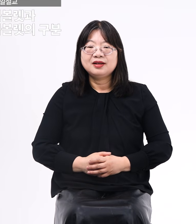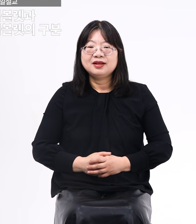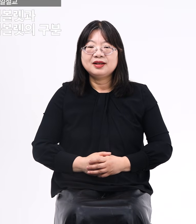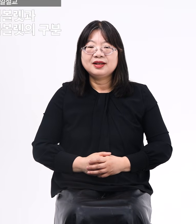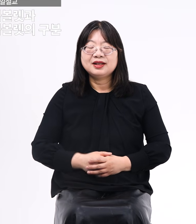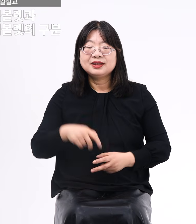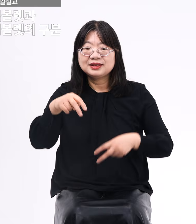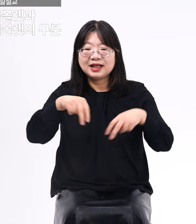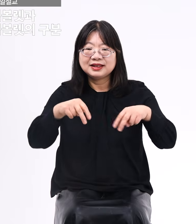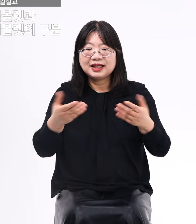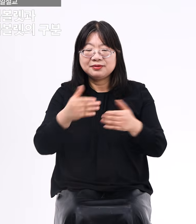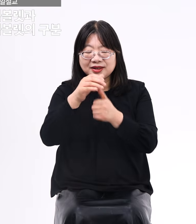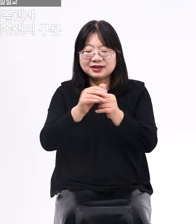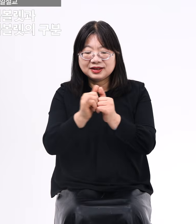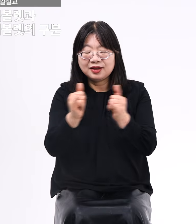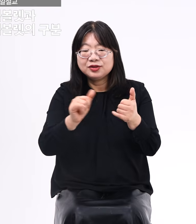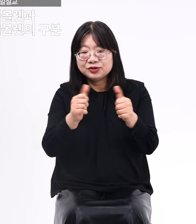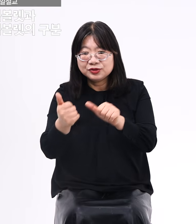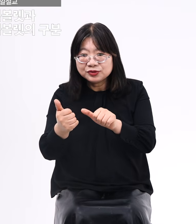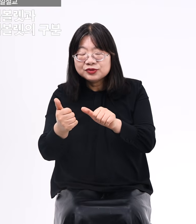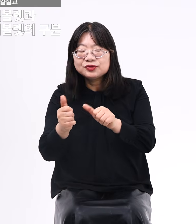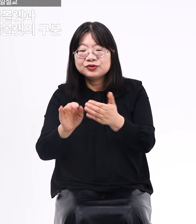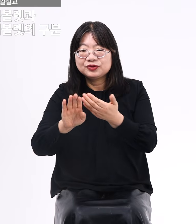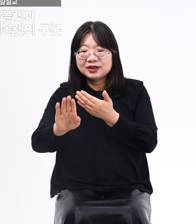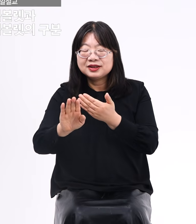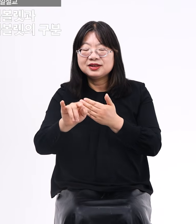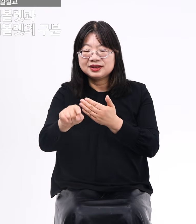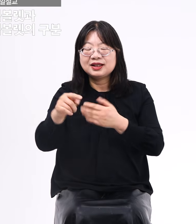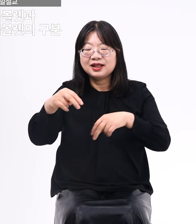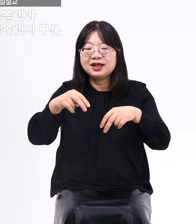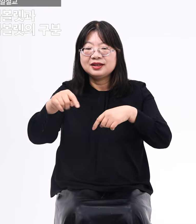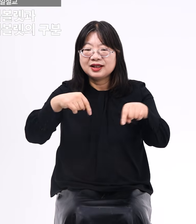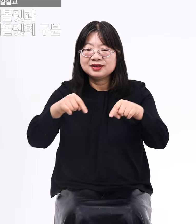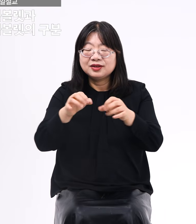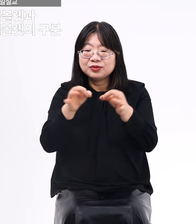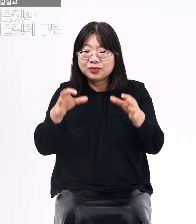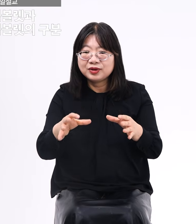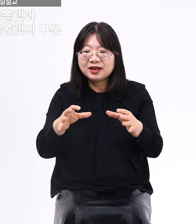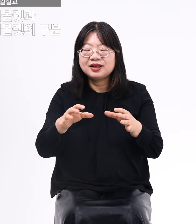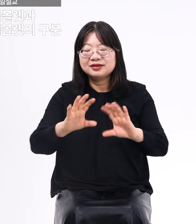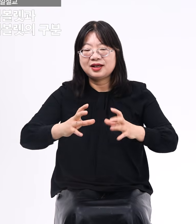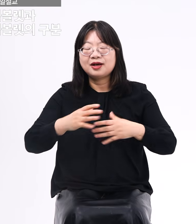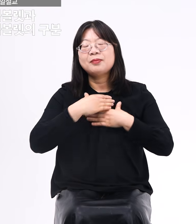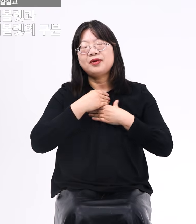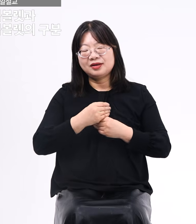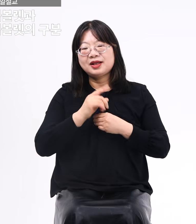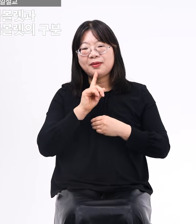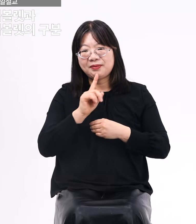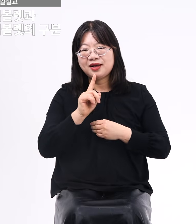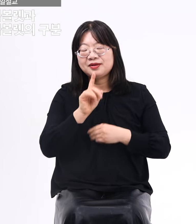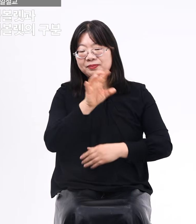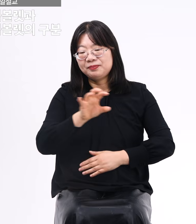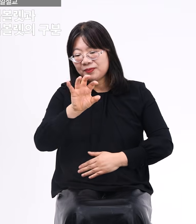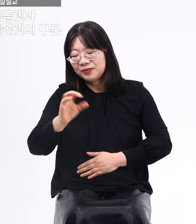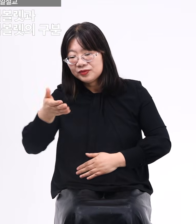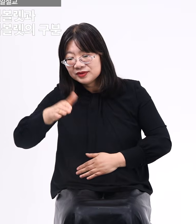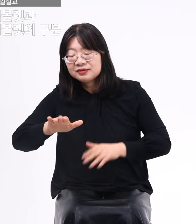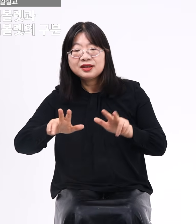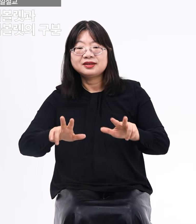그가 다스리는 동안에 나라가 평안하였더라. 이런 후렴구가 반드시 있었어요. 근데